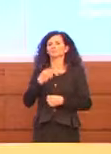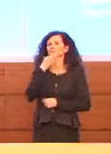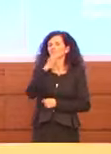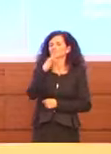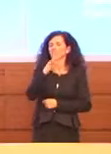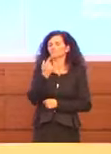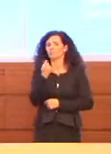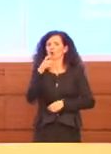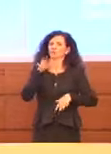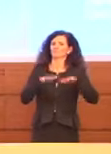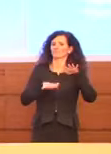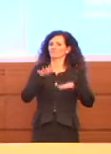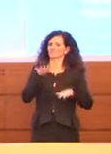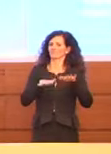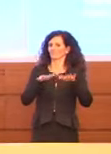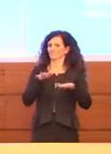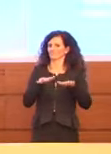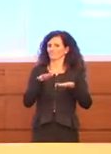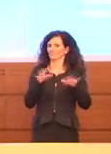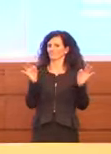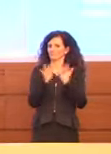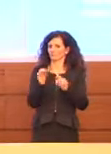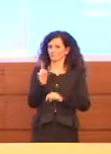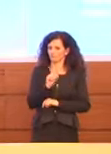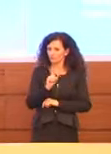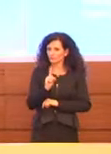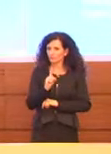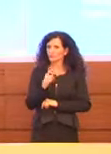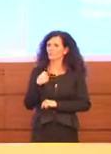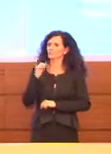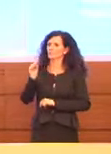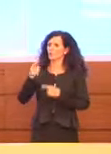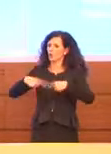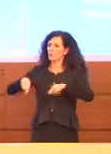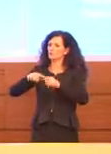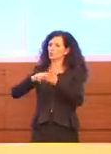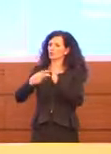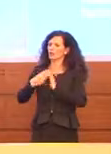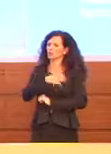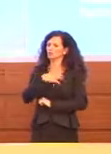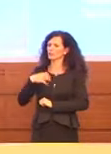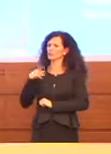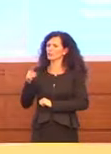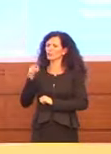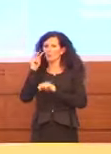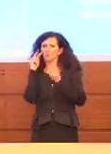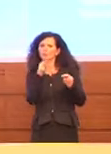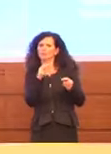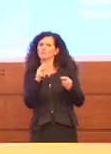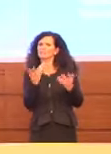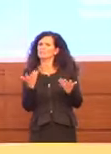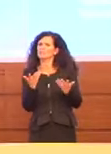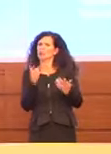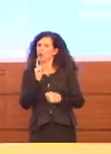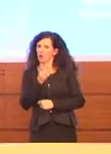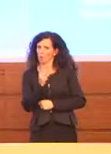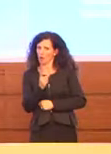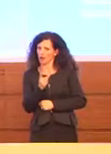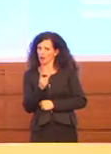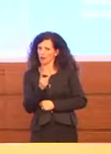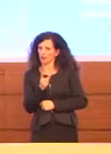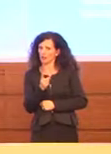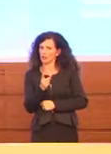perplessità su questa possibilità vorrei chiedere il comitato tecnico scientifico su questo come si è espresso anche perché abbiamo visto che il